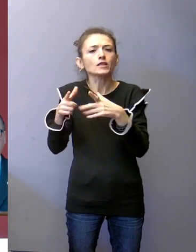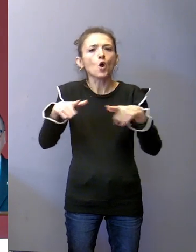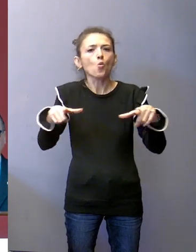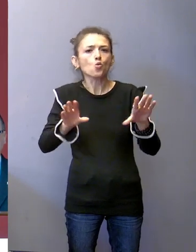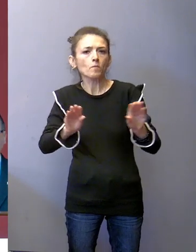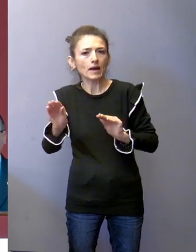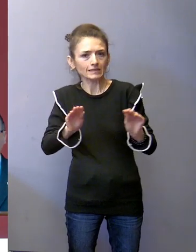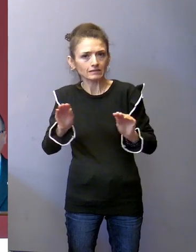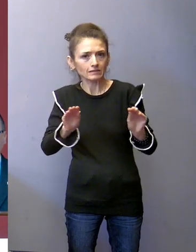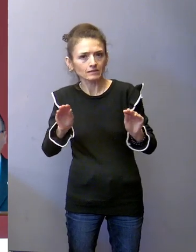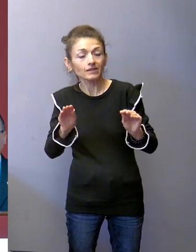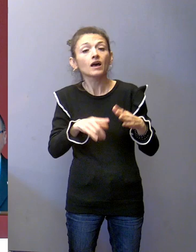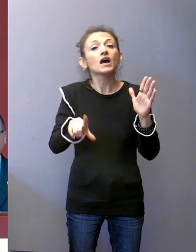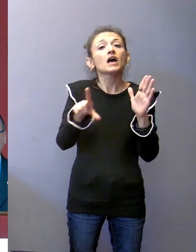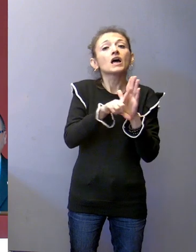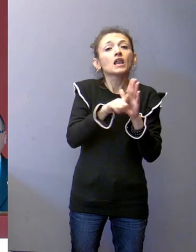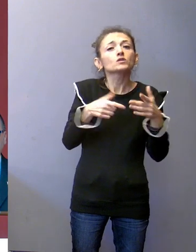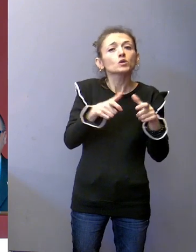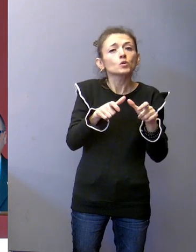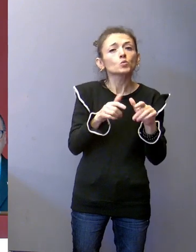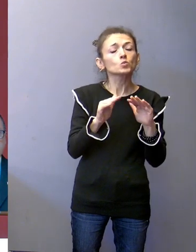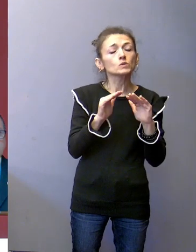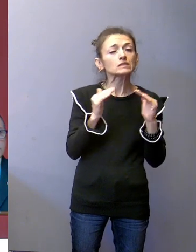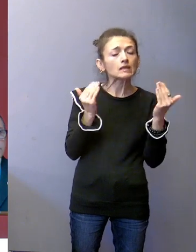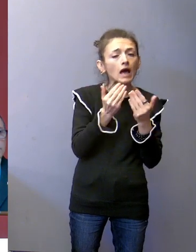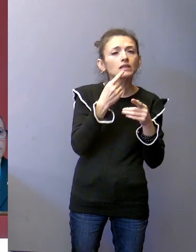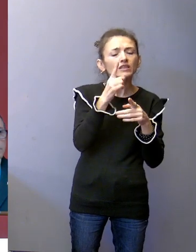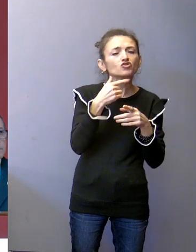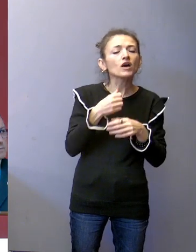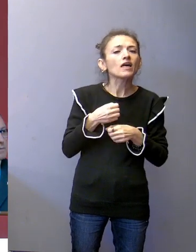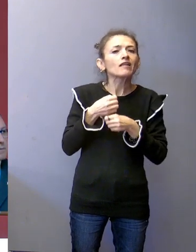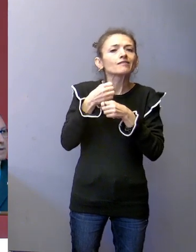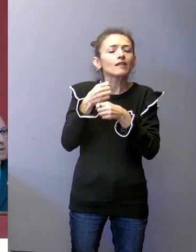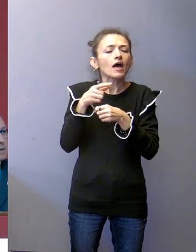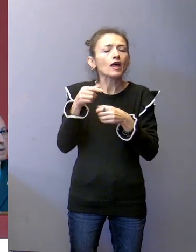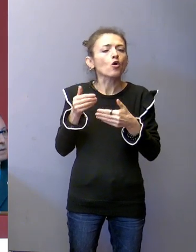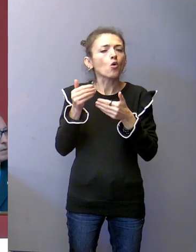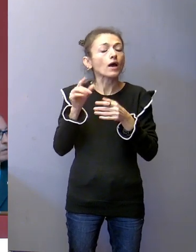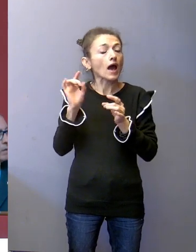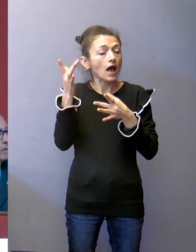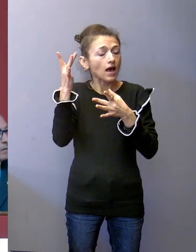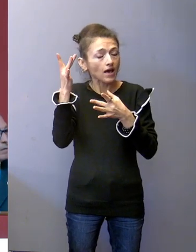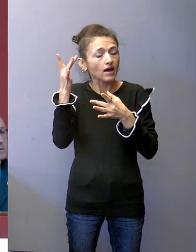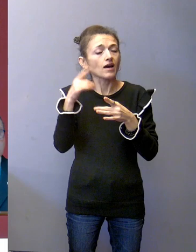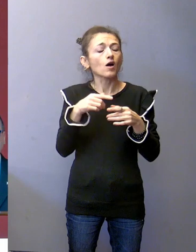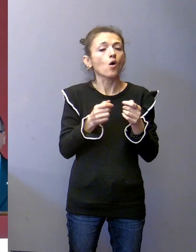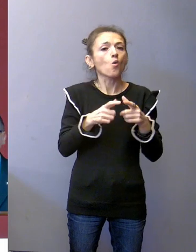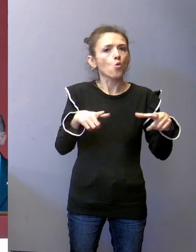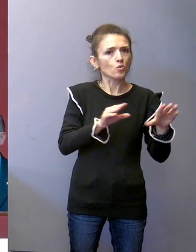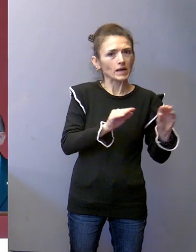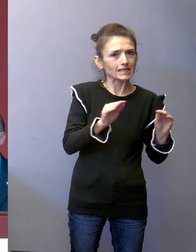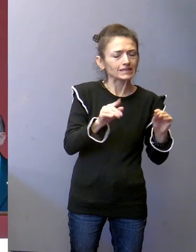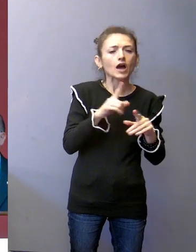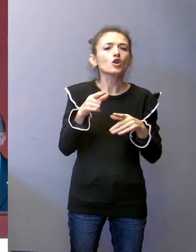legge sta di la norma dice va in deroga gli strumenti urbanistici non va Certamente in deroga all'accordo di programma Noi abbiamo studiato